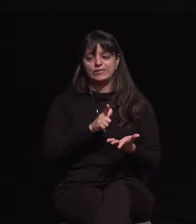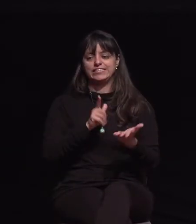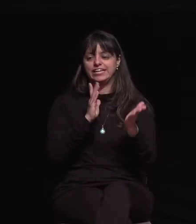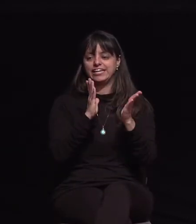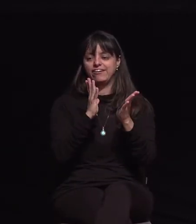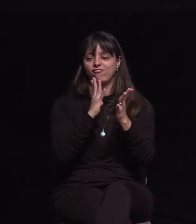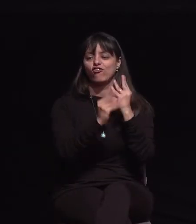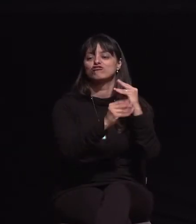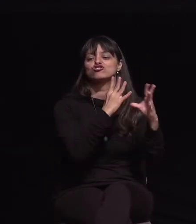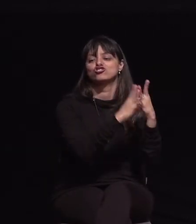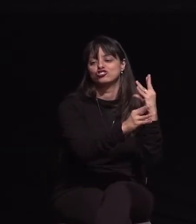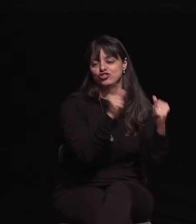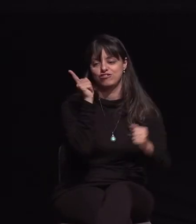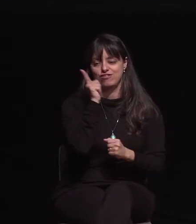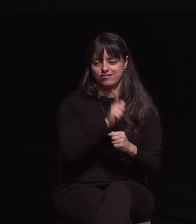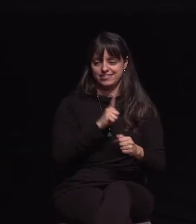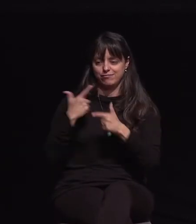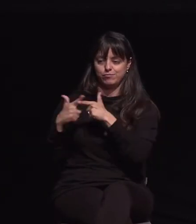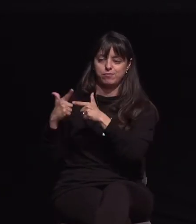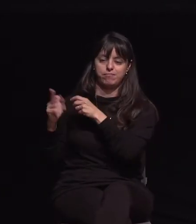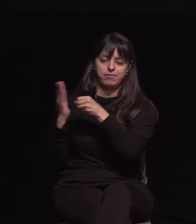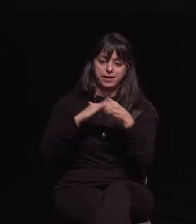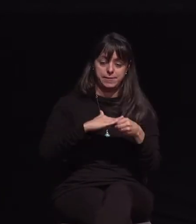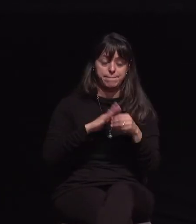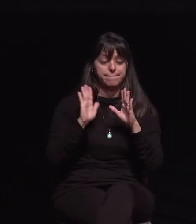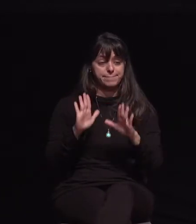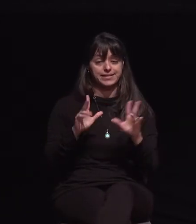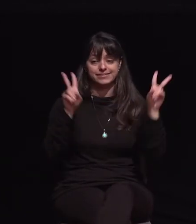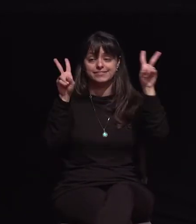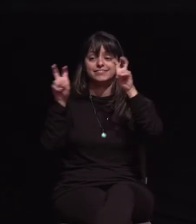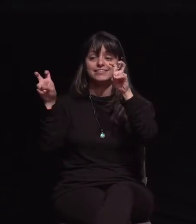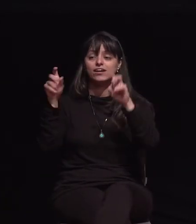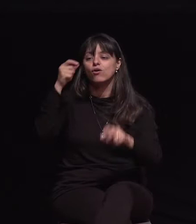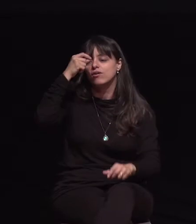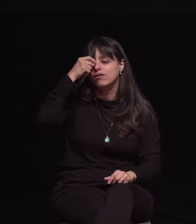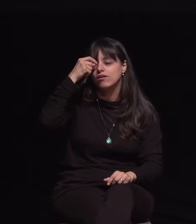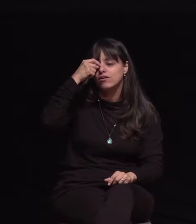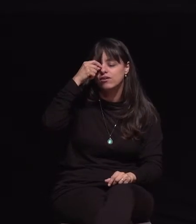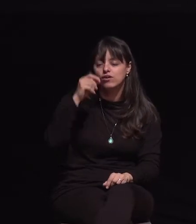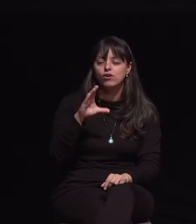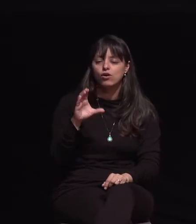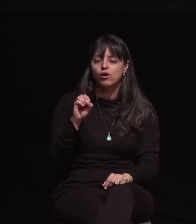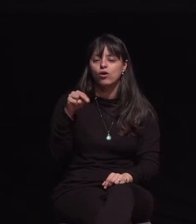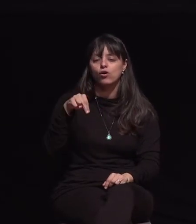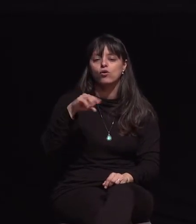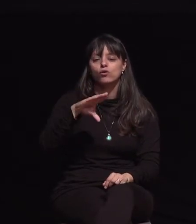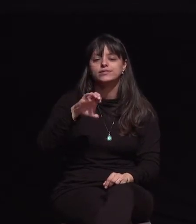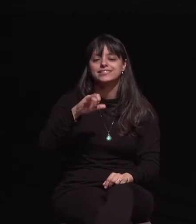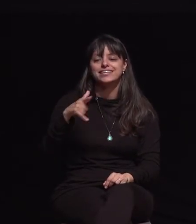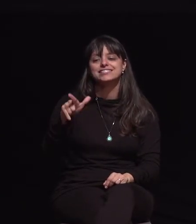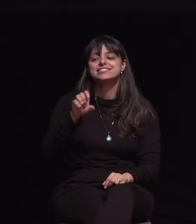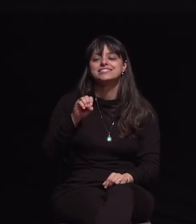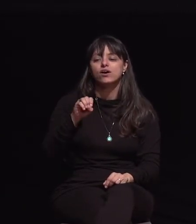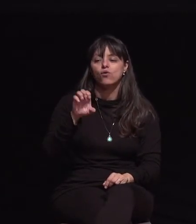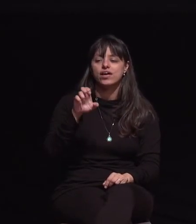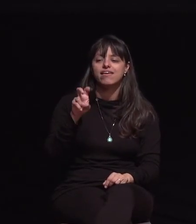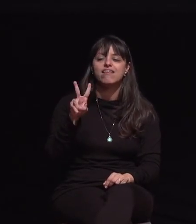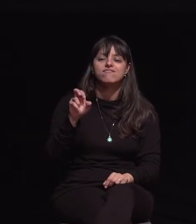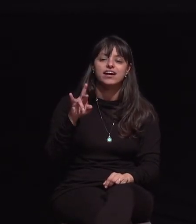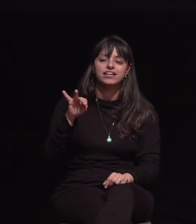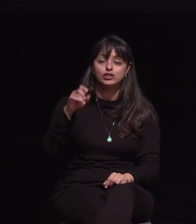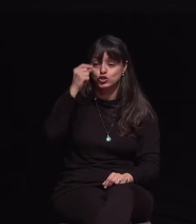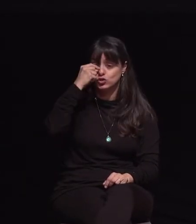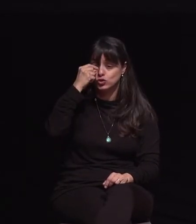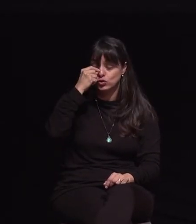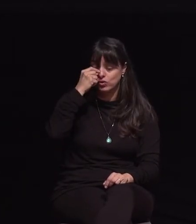essa fala da Conceição Evaristo que eu acho interessante. Eles combinaram de nos matar, mas nós combinamos de não morrer. É